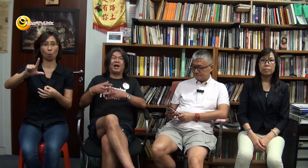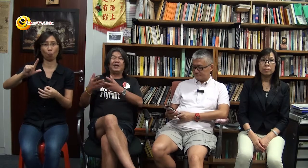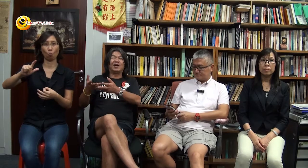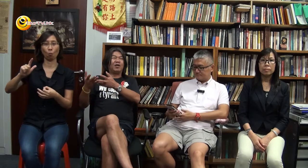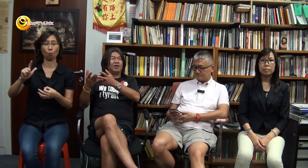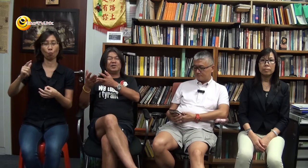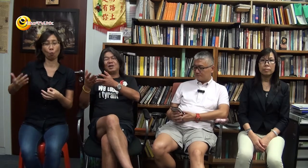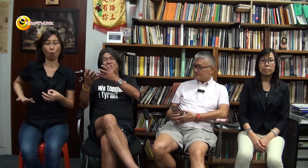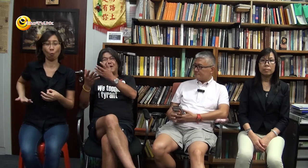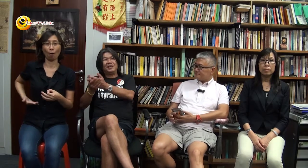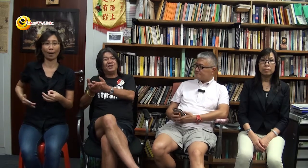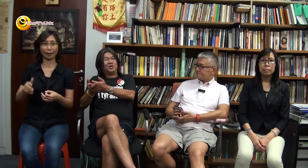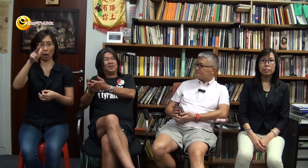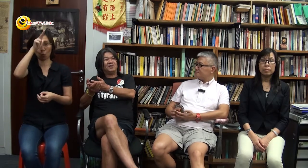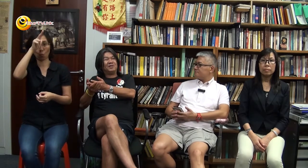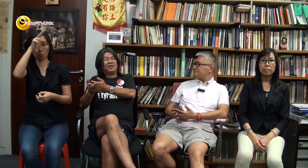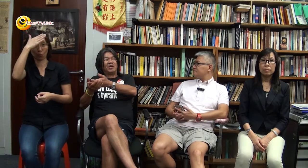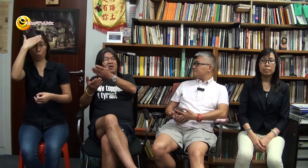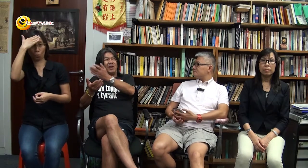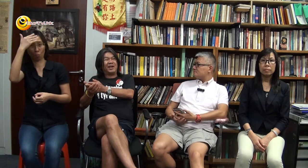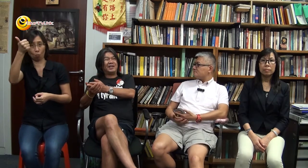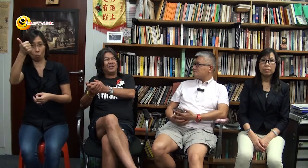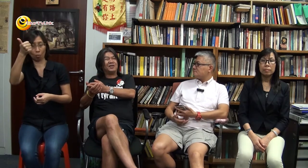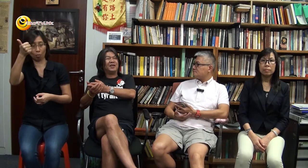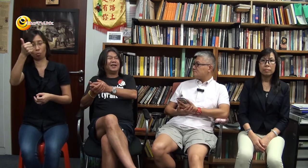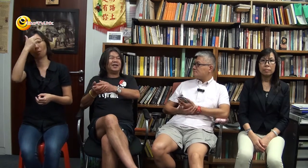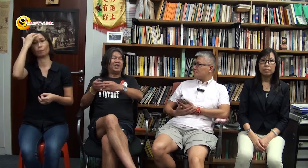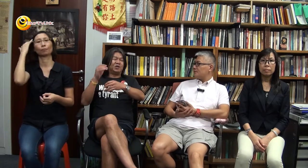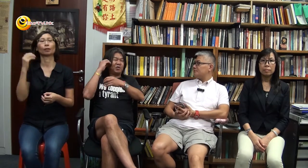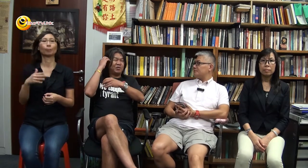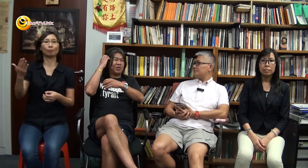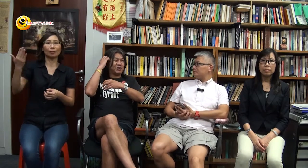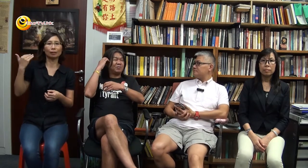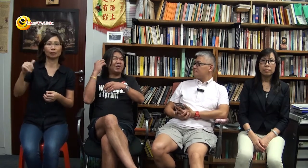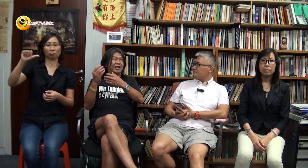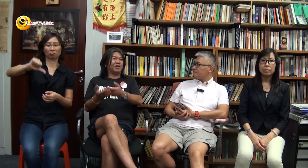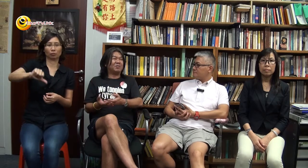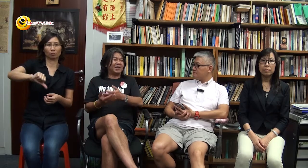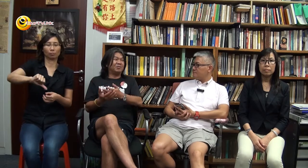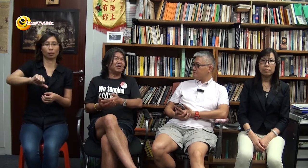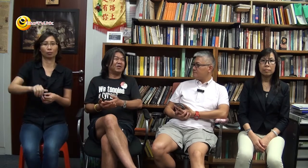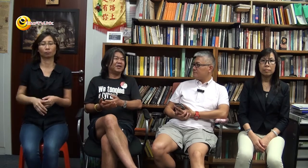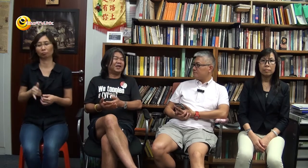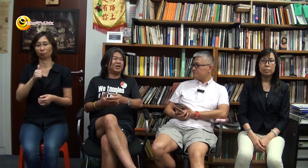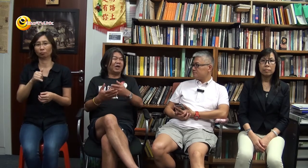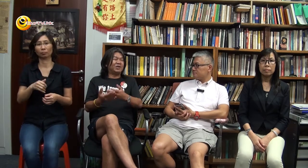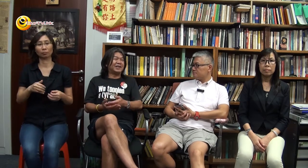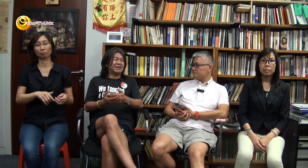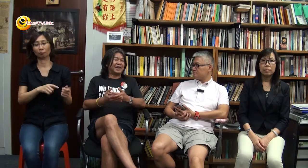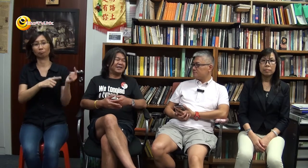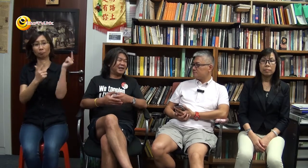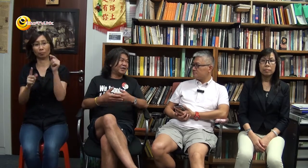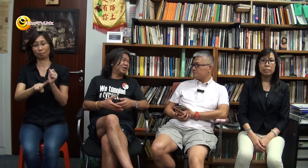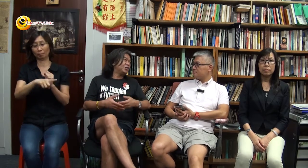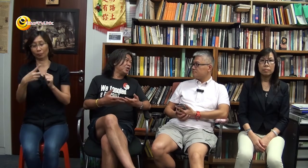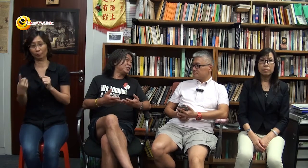一個壞一個失敗嘅議員，受人唾棄嘅議員。去到做副局長，踎喺度，乜嘢都唔做。再由於曾德